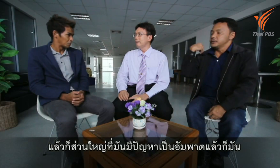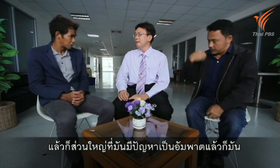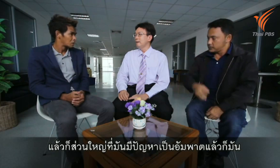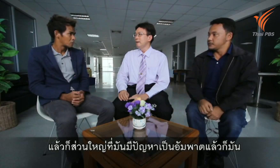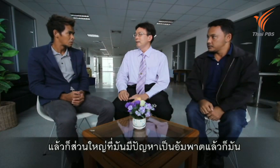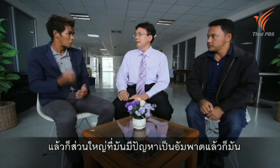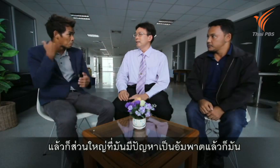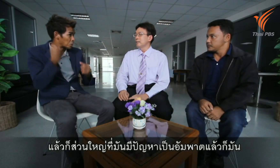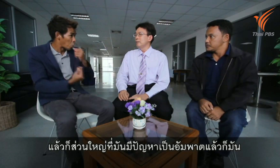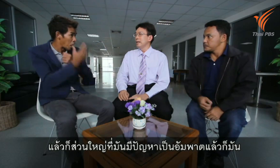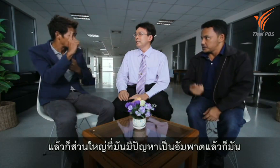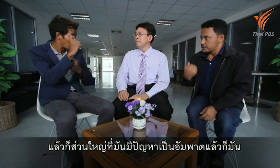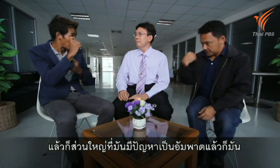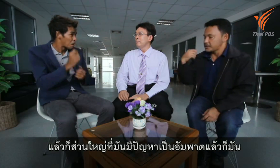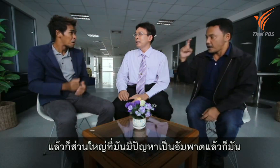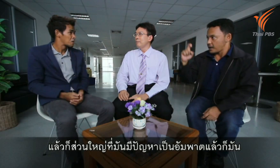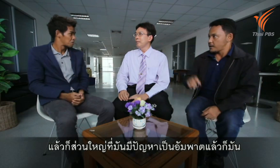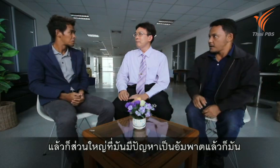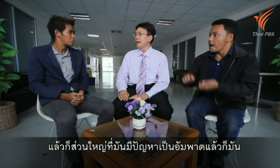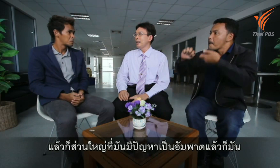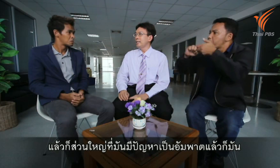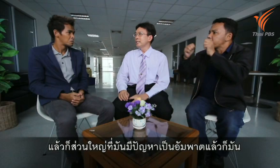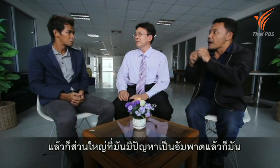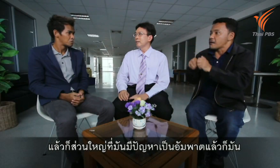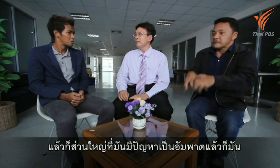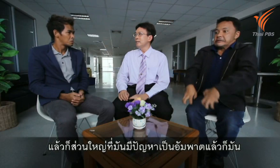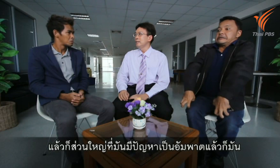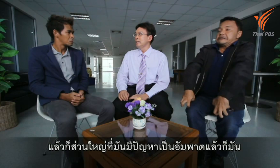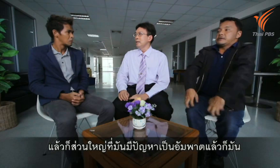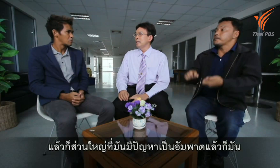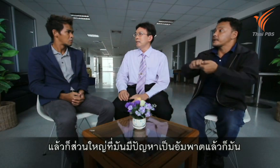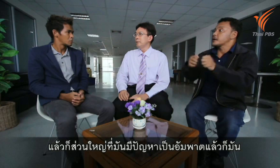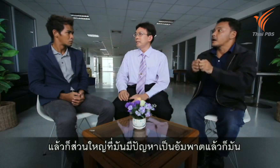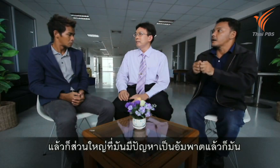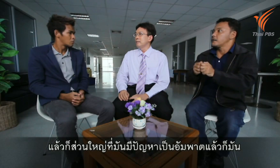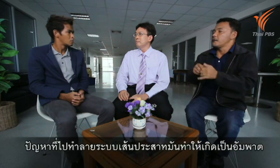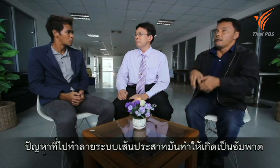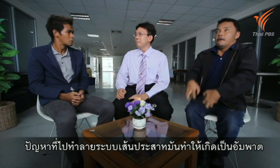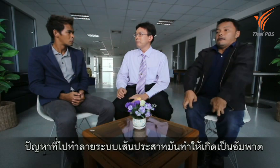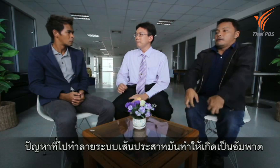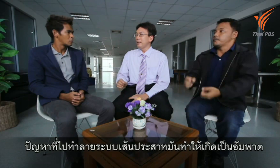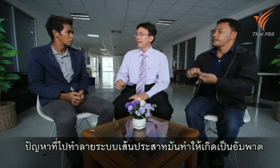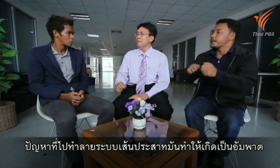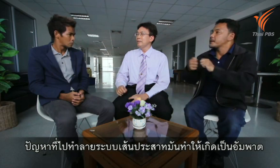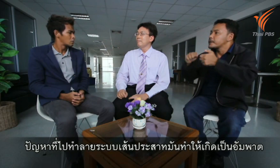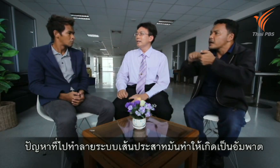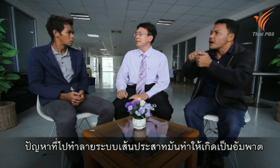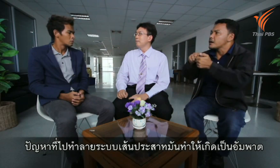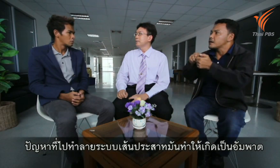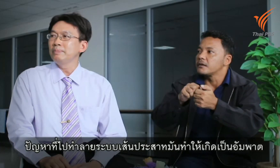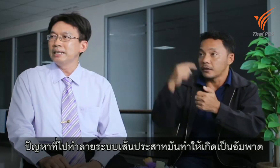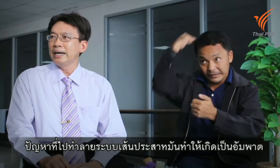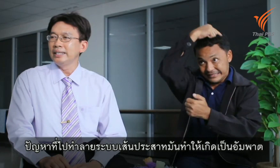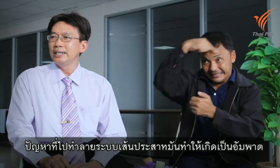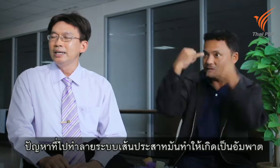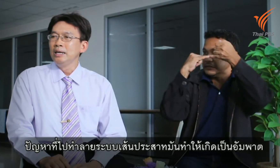ะแล้วก็ส่วนใหญ่ที่มันมีปัญหาเป็นอัมพาตแล้วก็มันปัญหาที่มันไปทำลายระบ